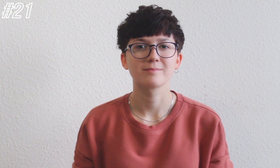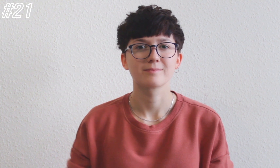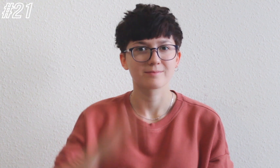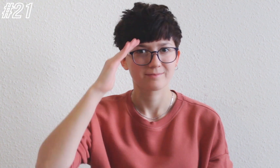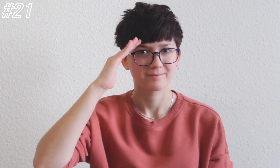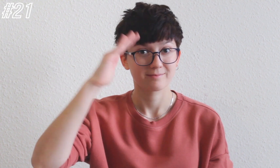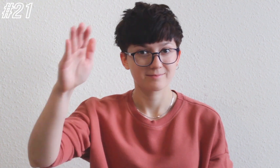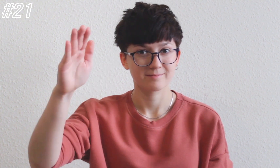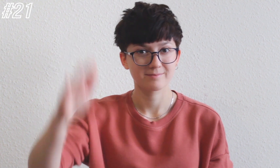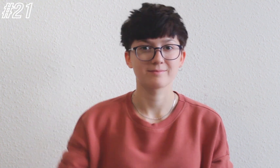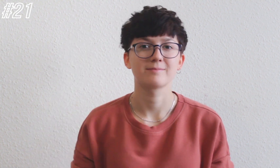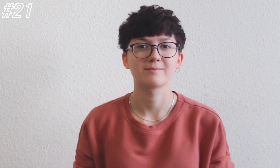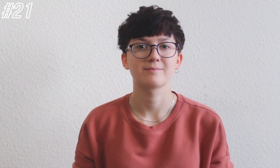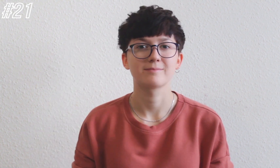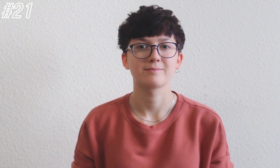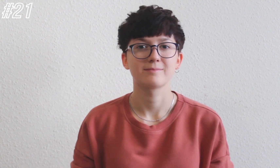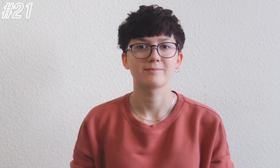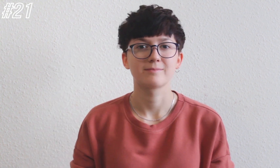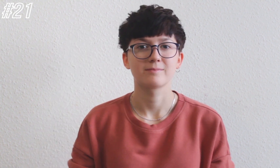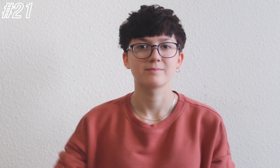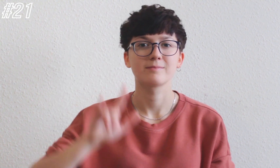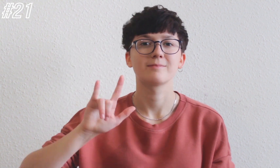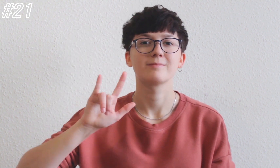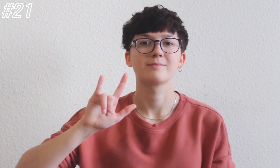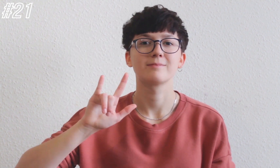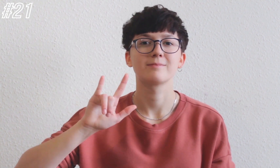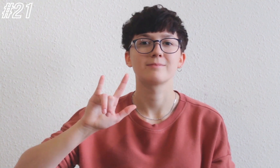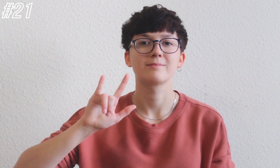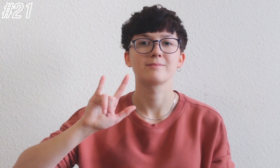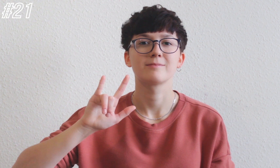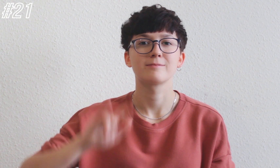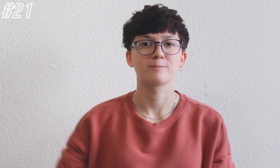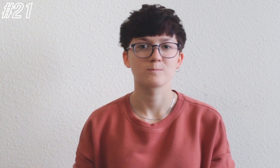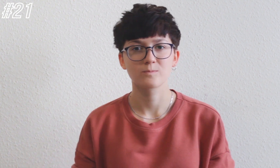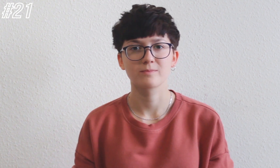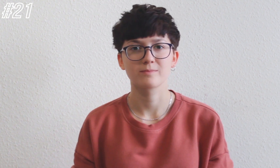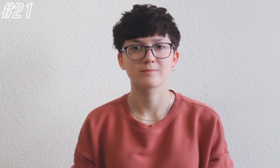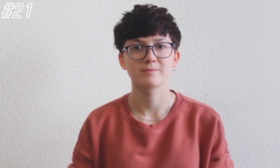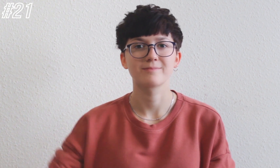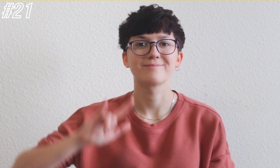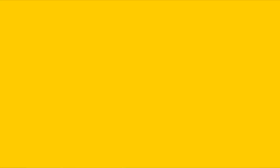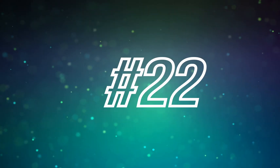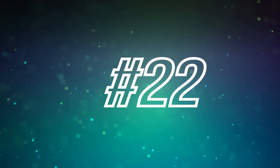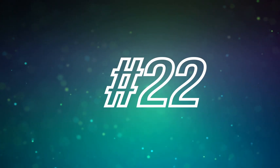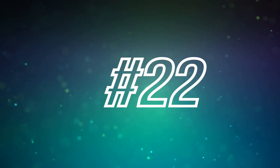手を頭の横に置きます。誰かに手を振っているかのように前後に動かしてください。